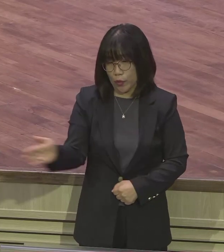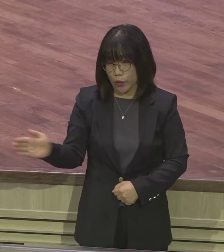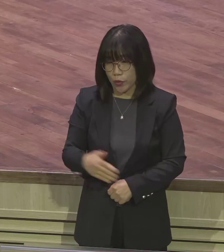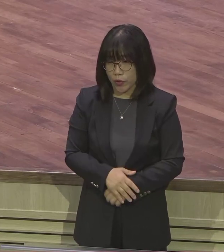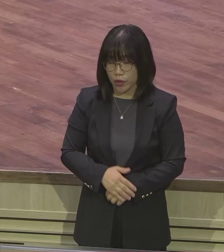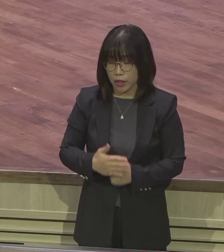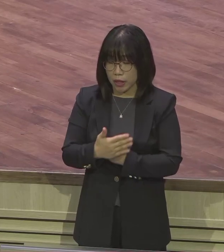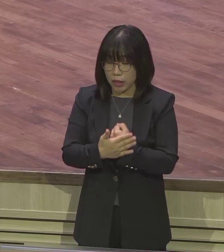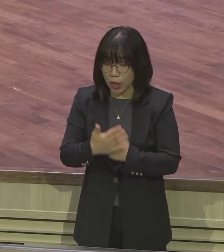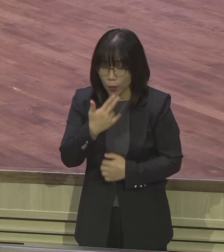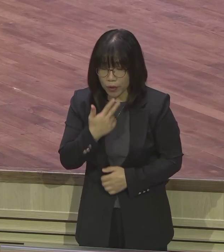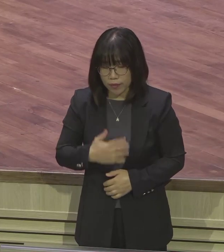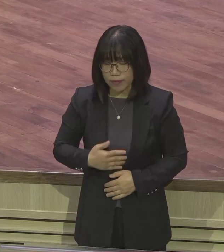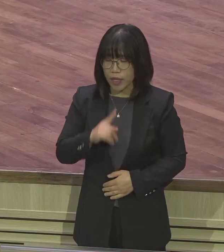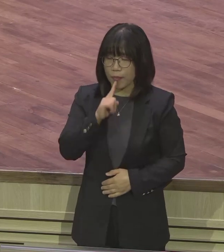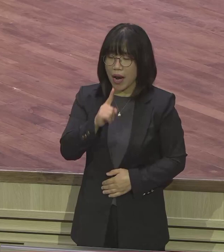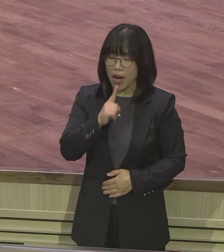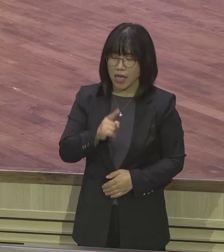은혜를 못 받으니까 힘들어.